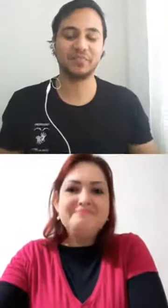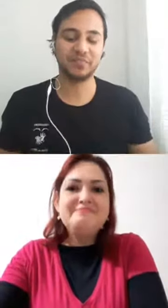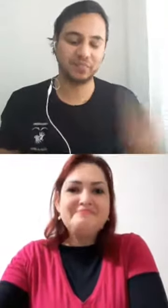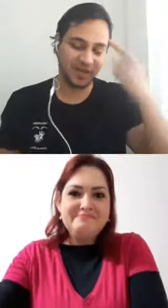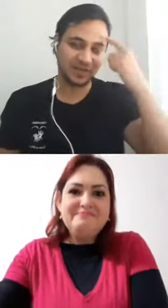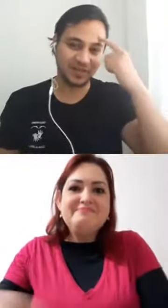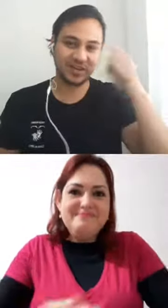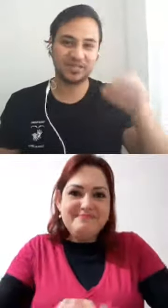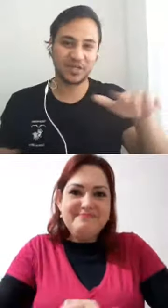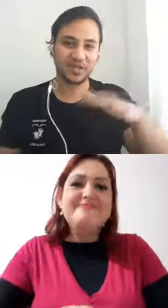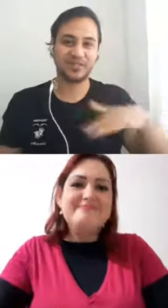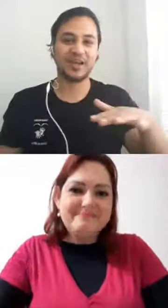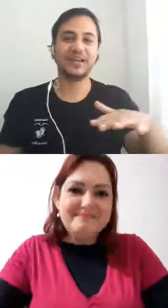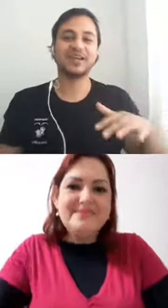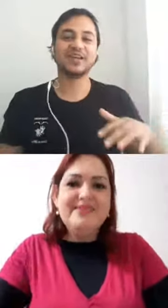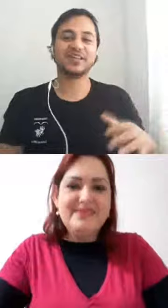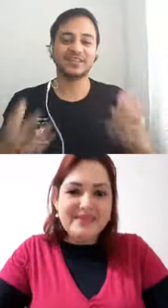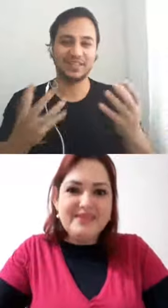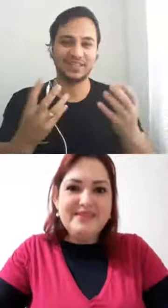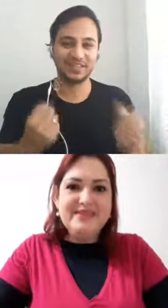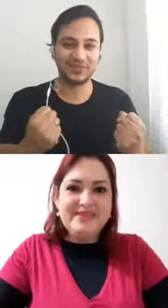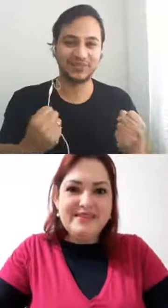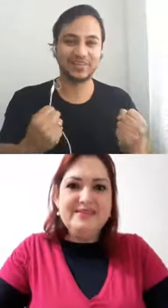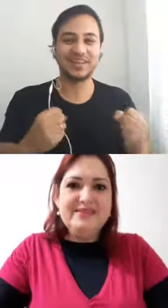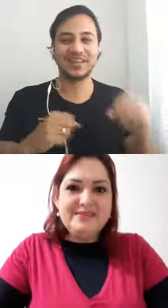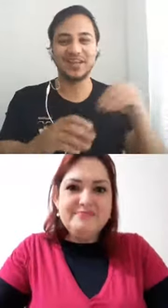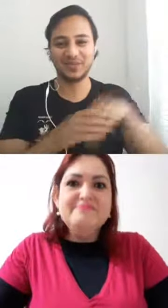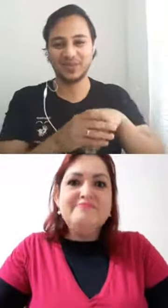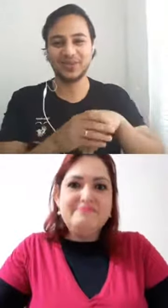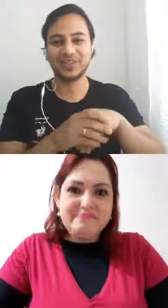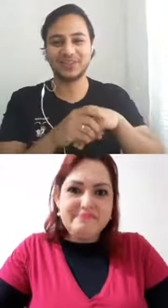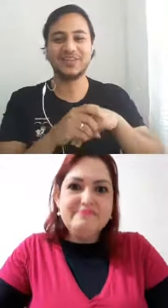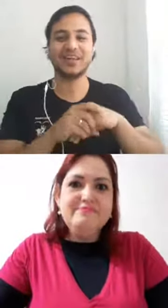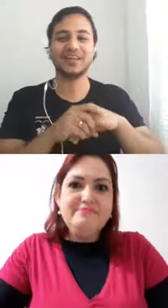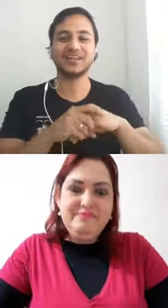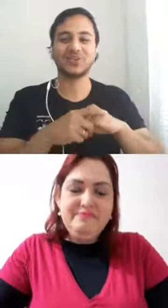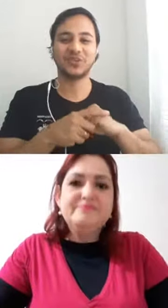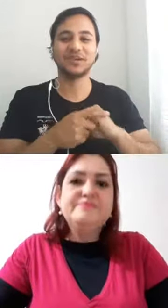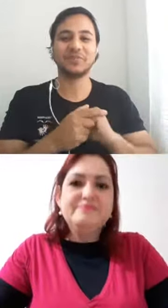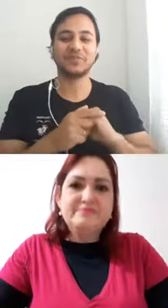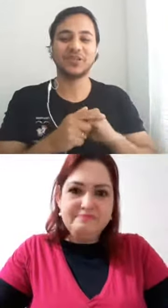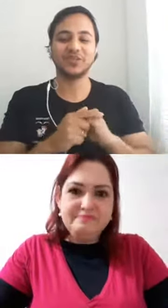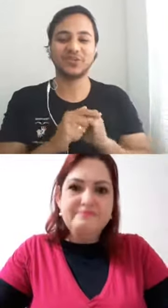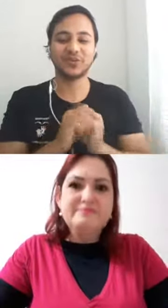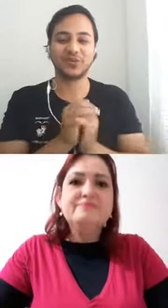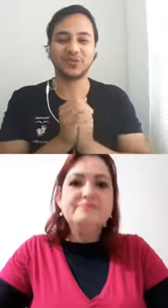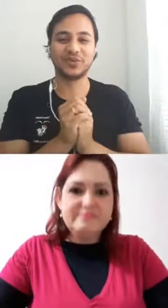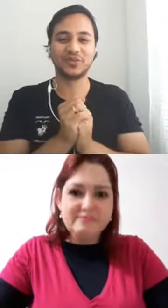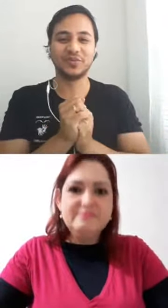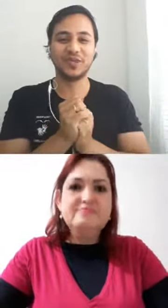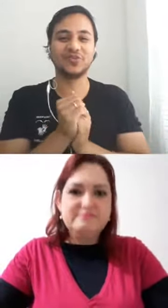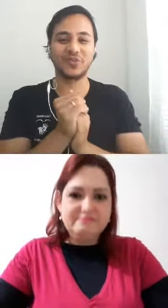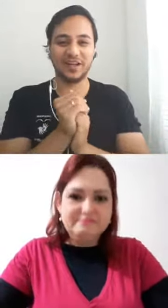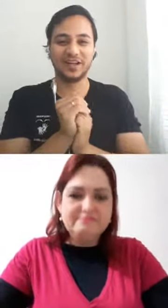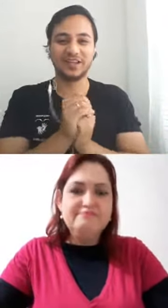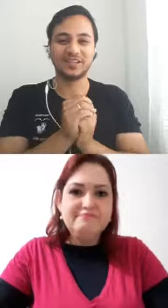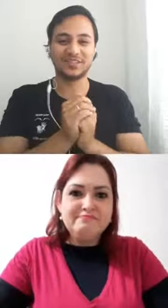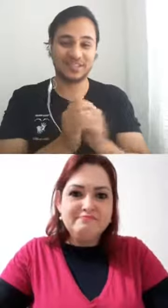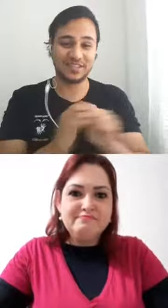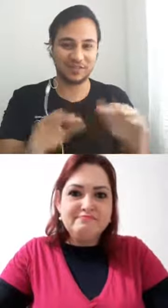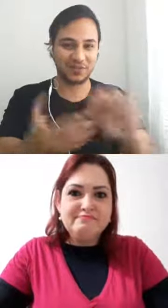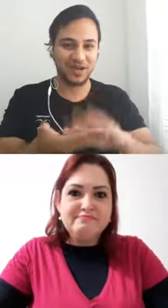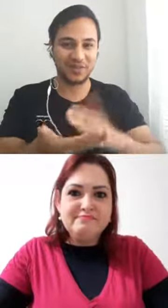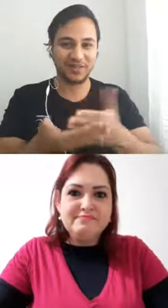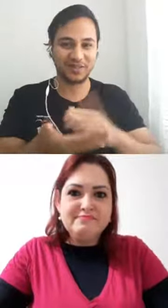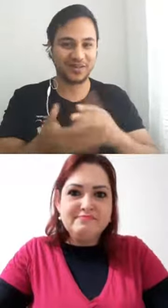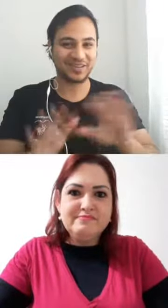Também penso, né, que seja nessa área da aceitação, né, dentro da escola, dentro do ambiente escolar, né? Se quiser